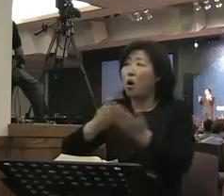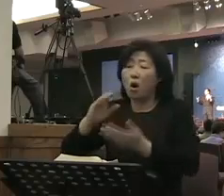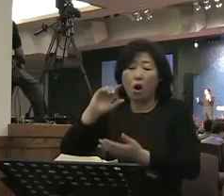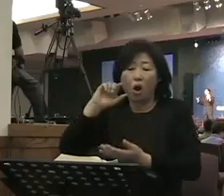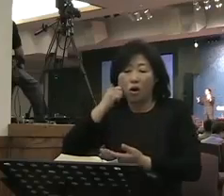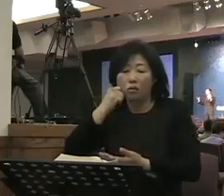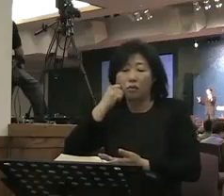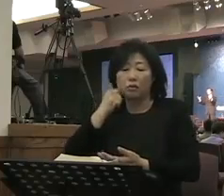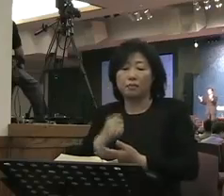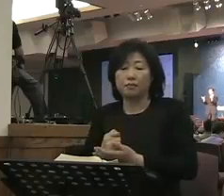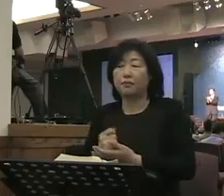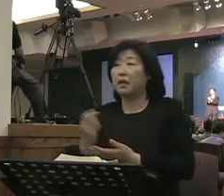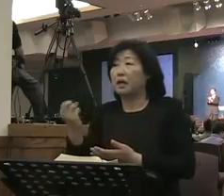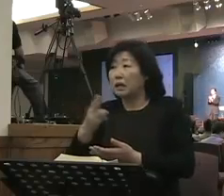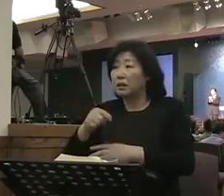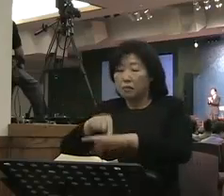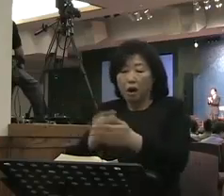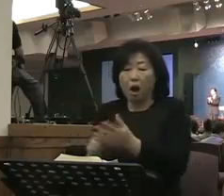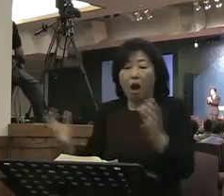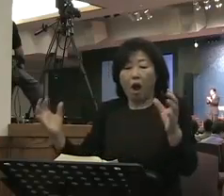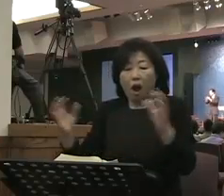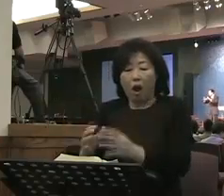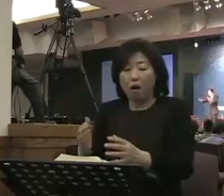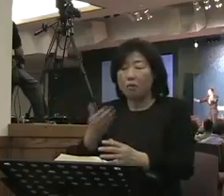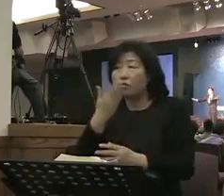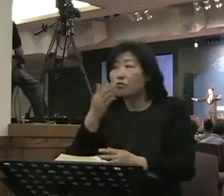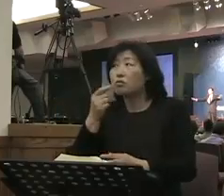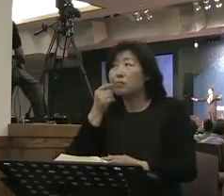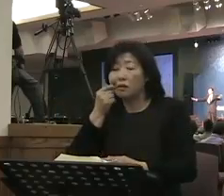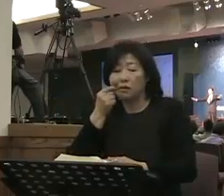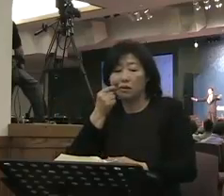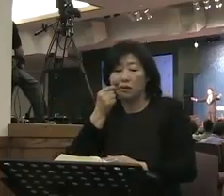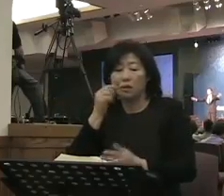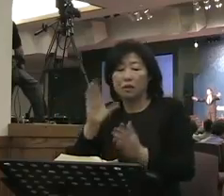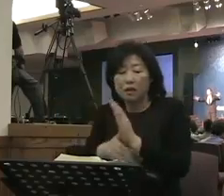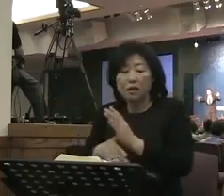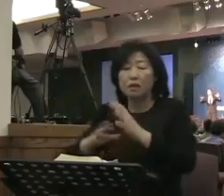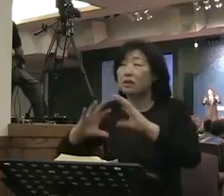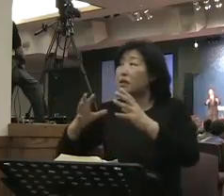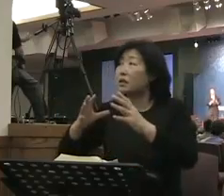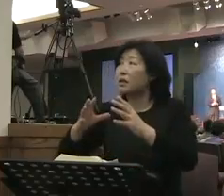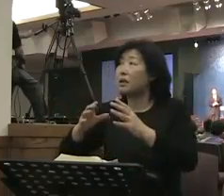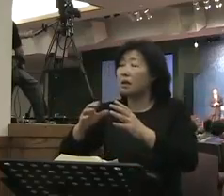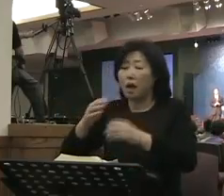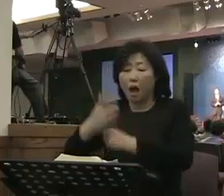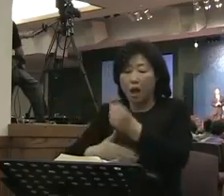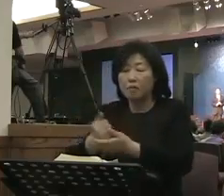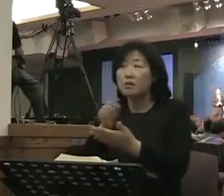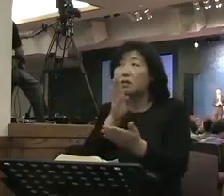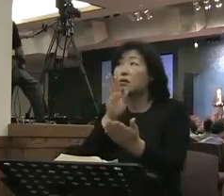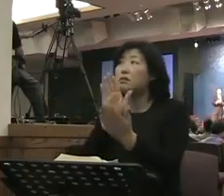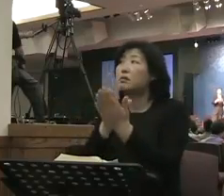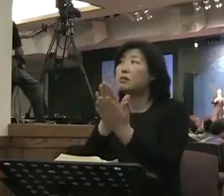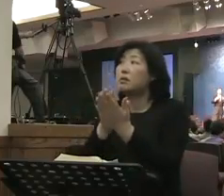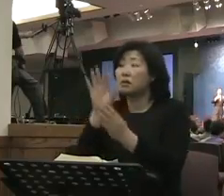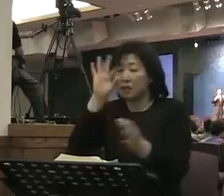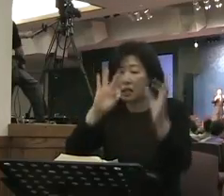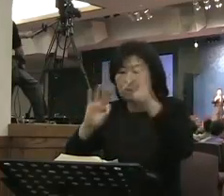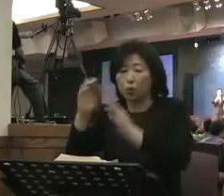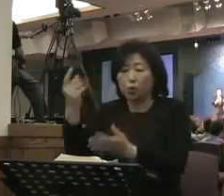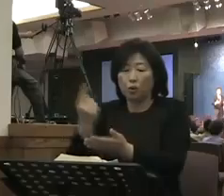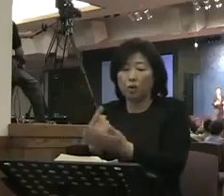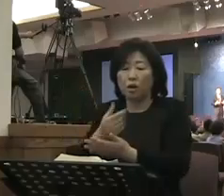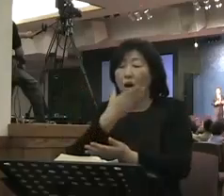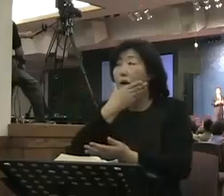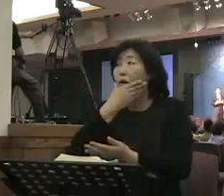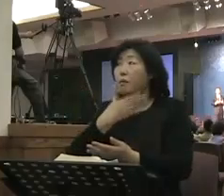서로 다시는 마음을 합할 수가 없었던 그러한 세상을 하나님께서 친히 찾아오시어서 아브라함과